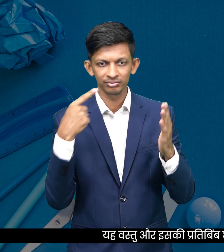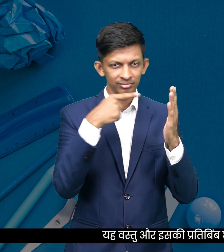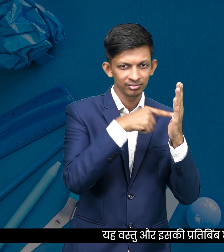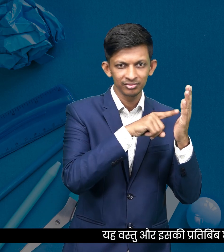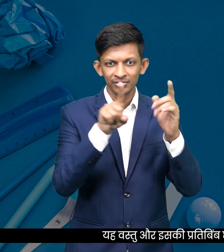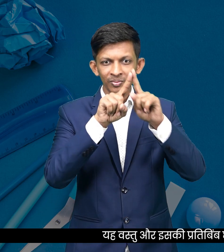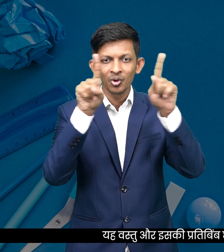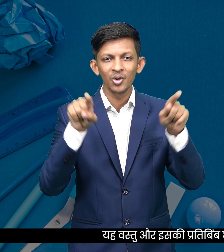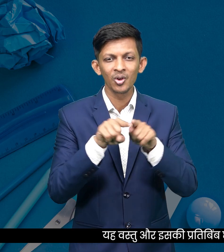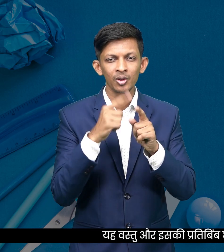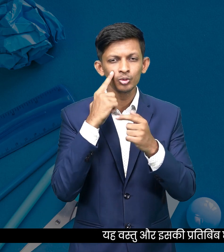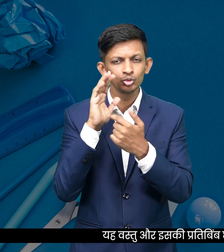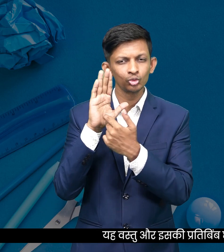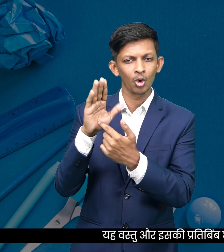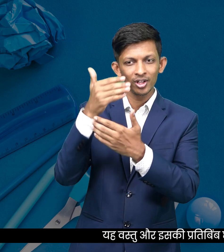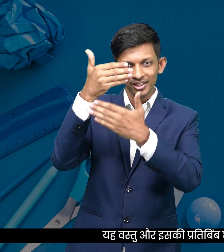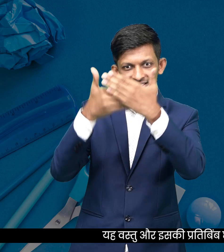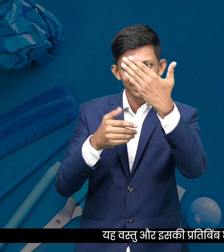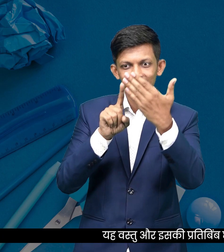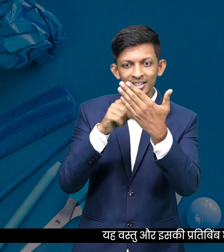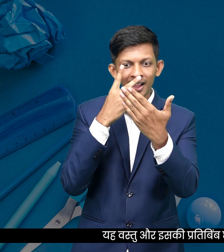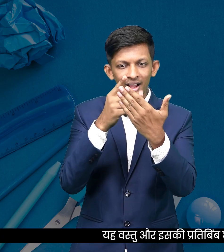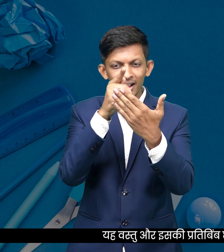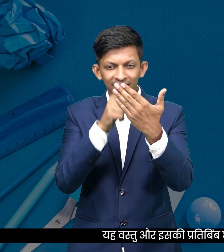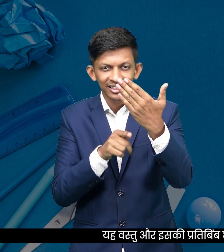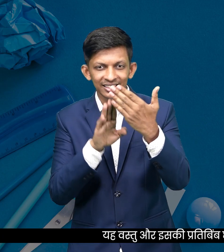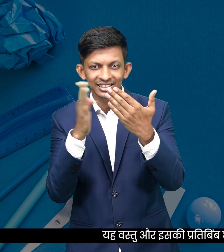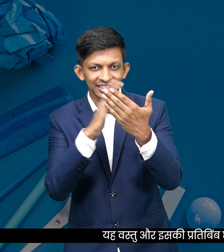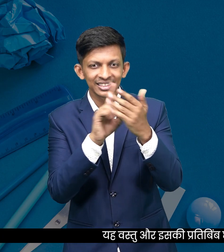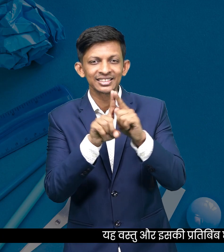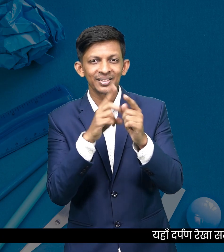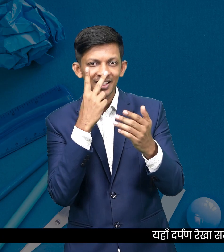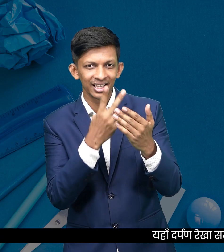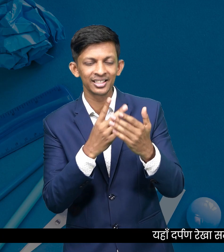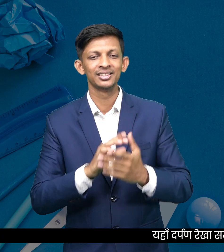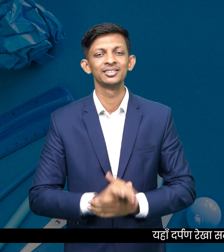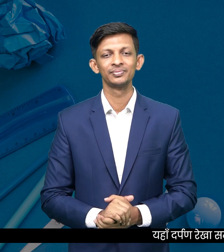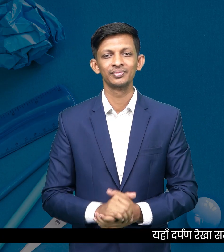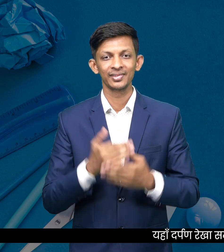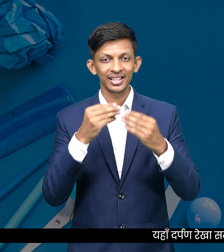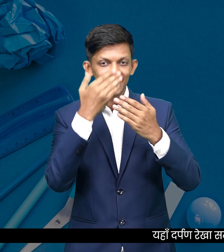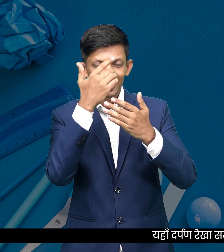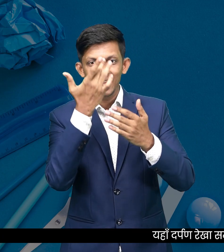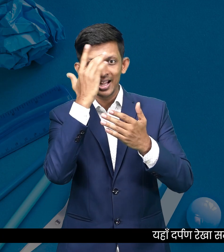इसकी प्रतिबिंब छवि दर्पण समरूपता दिखाती है। यह दर्पण रेखा समरूपता की ओर